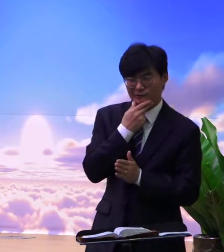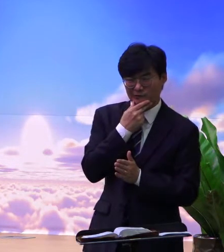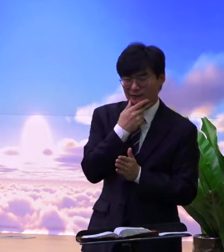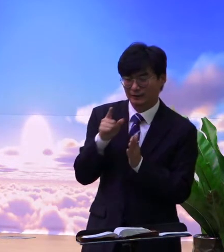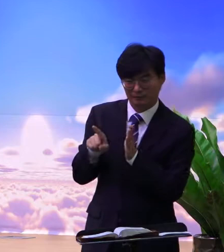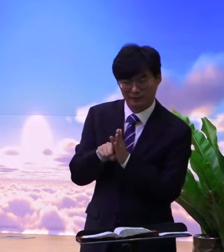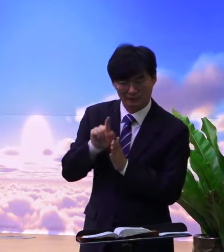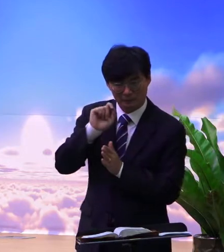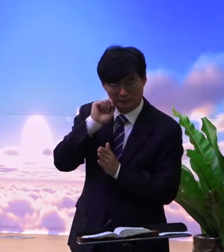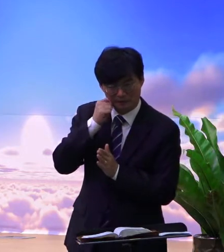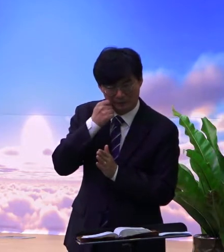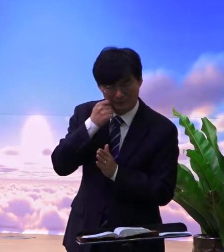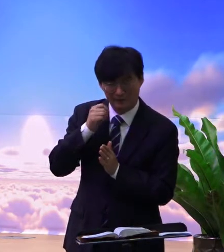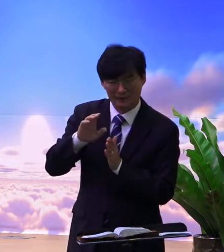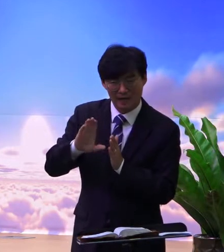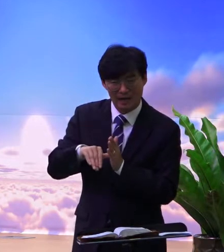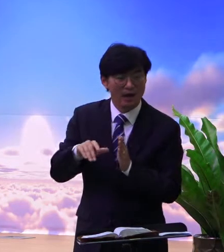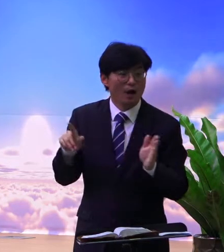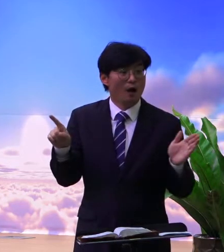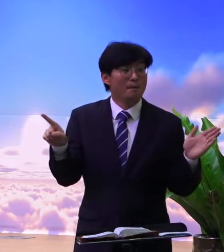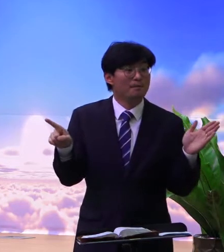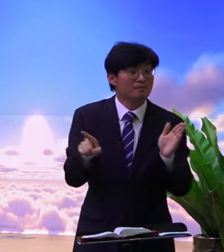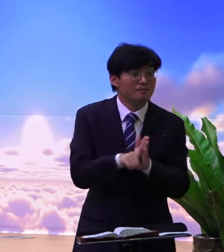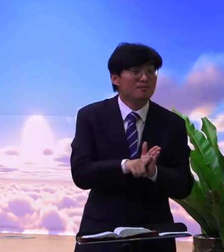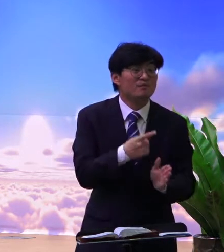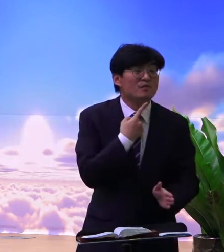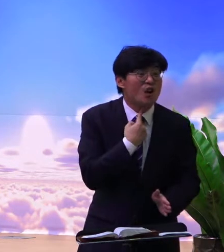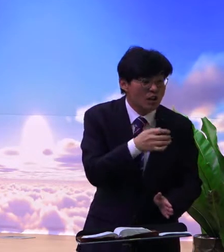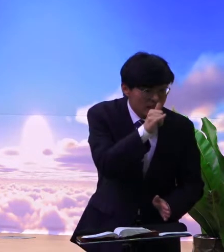하나님을 신뢰한 그런 믿음의 사람인가?